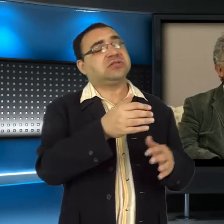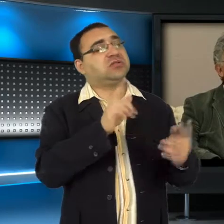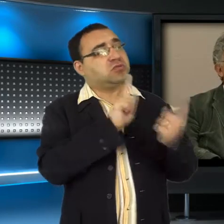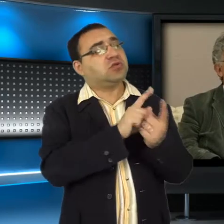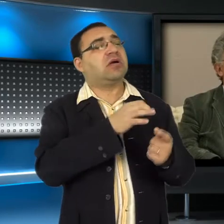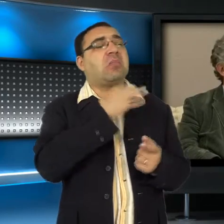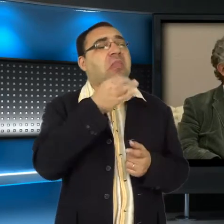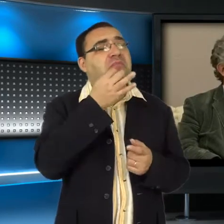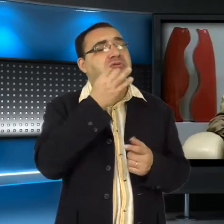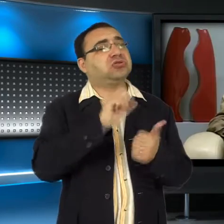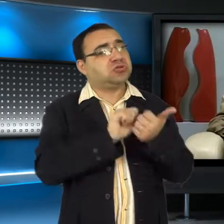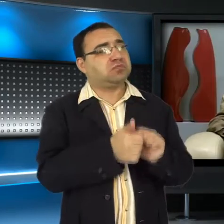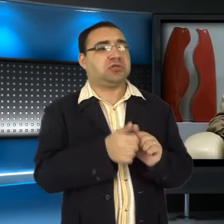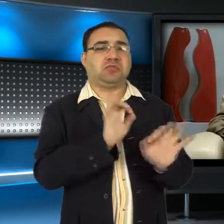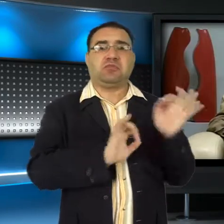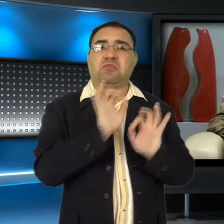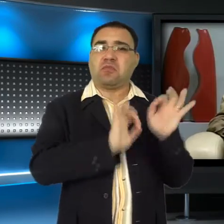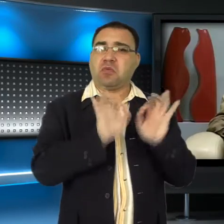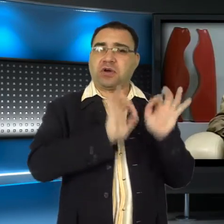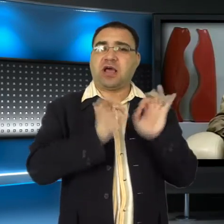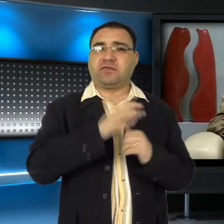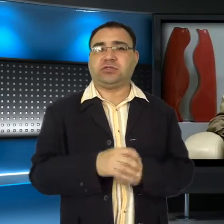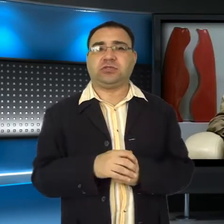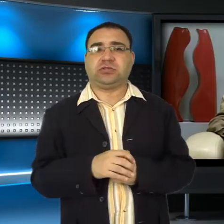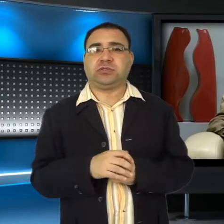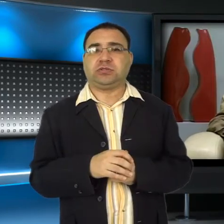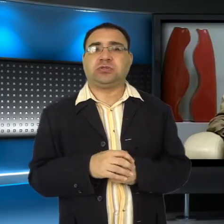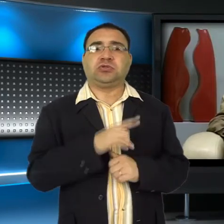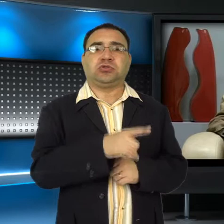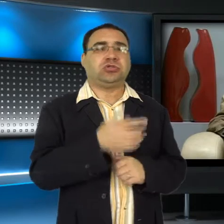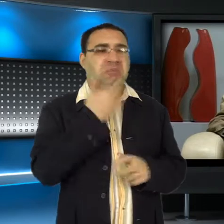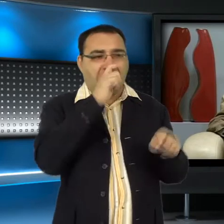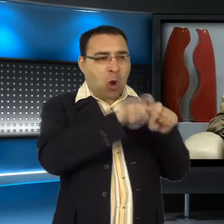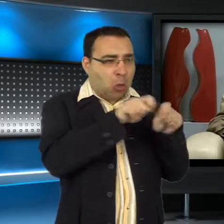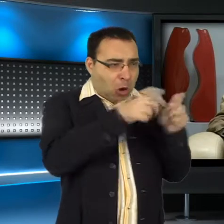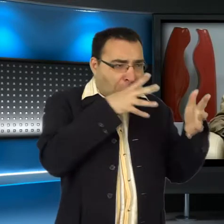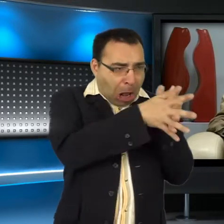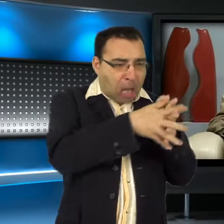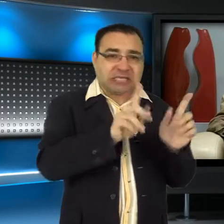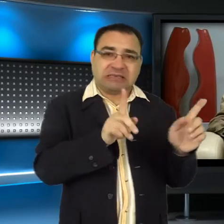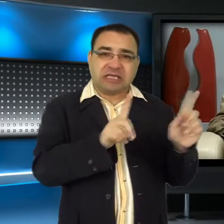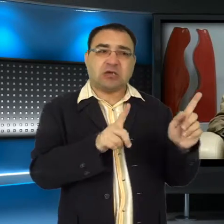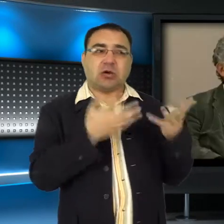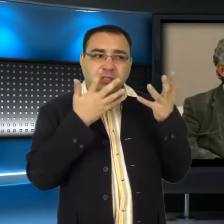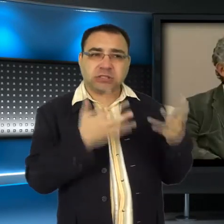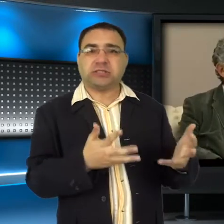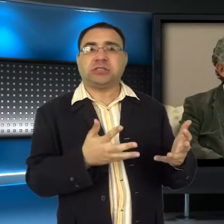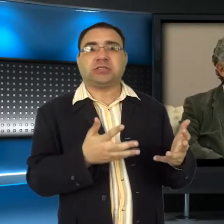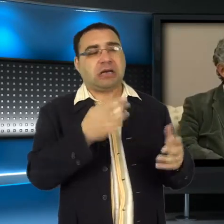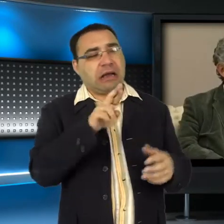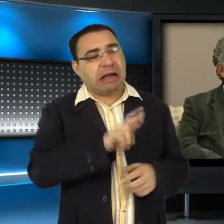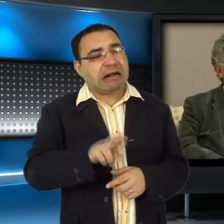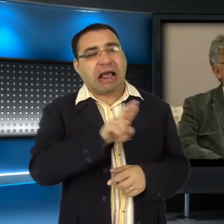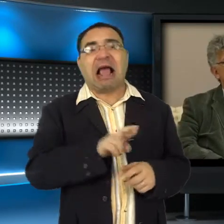można ulepszyć to, co się robi. Czyli jest mniej poczucie kontroli, a więcej poczucie, że ten radny też chce